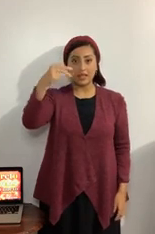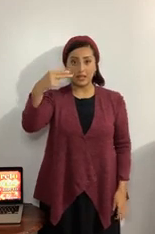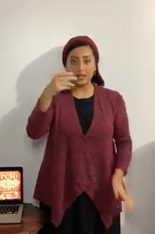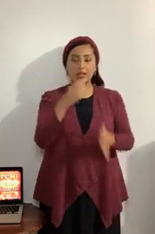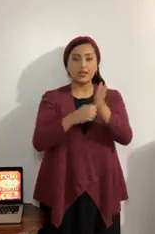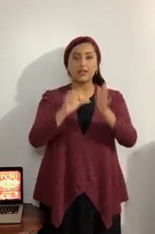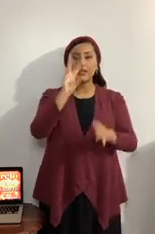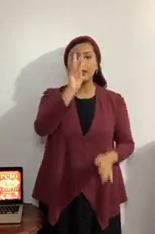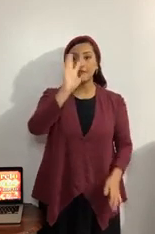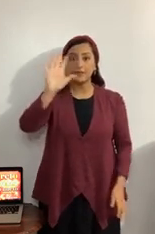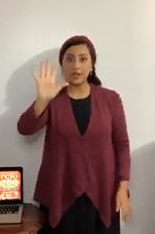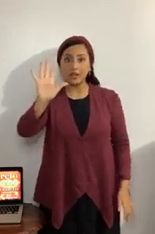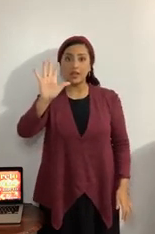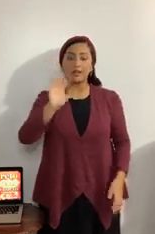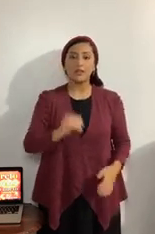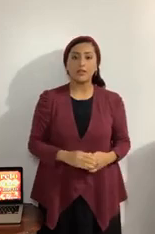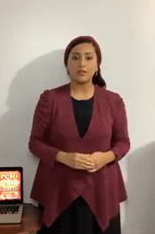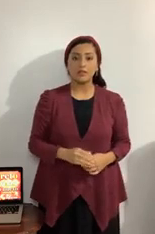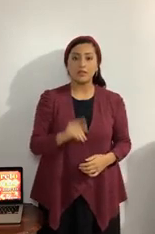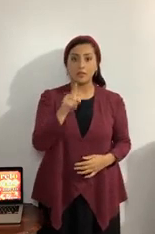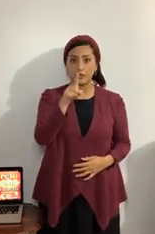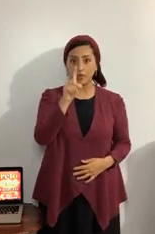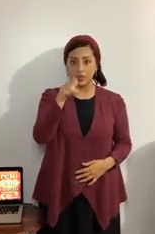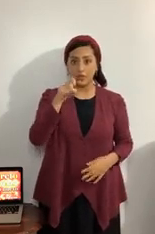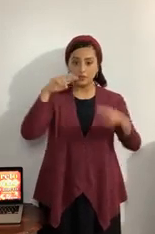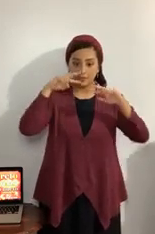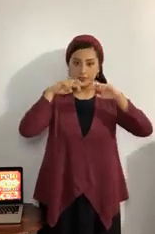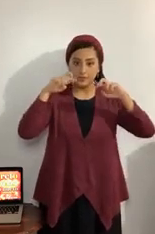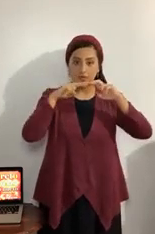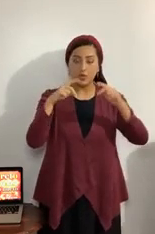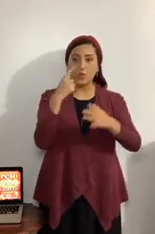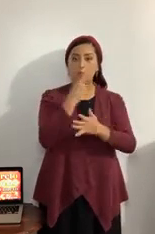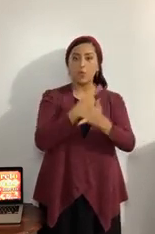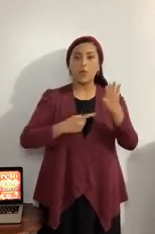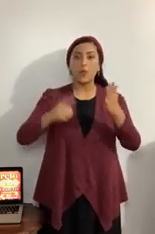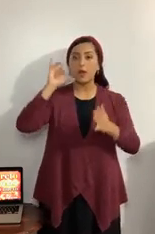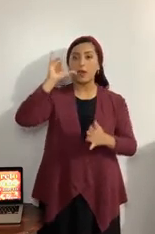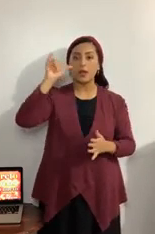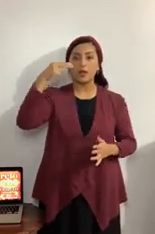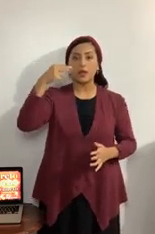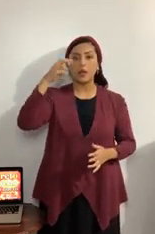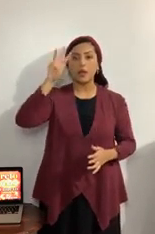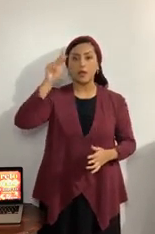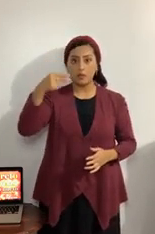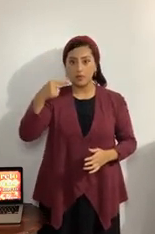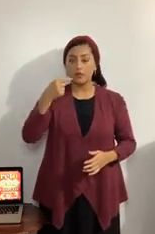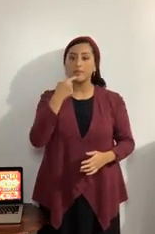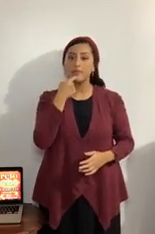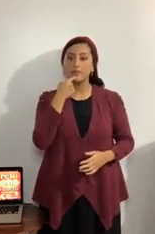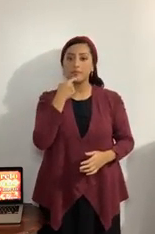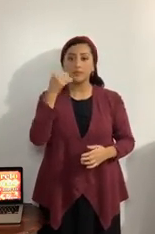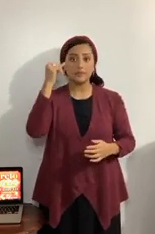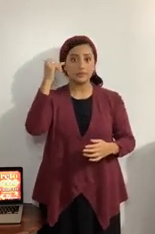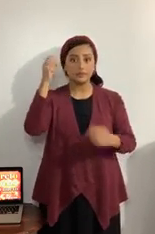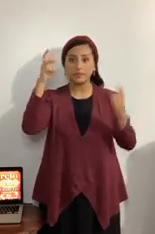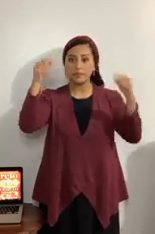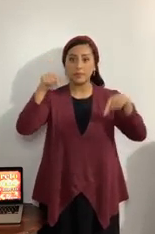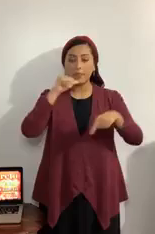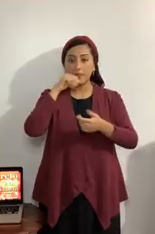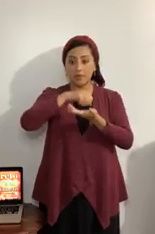65, y tú te tienes que basar a lo que dice Yahshua. Yahshua no vino para abolir la Torah y los profetas, y ahorita